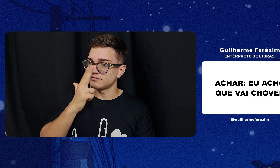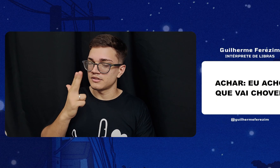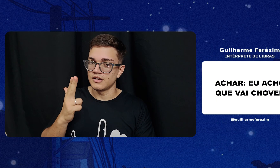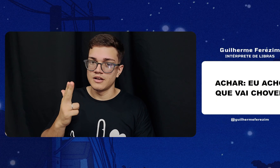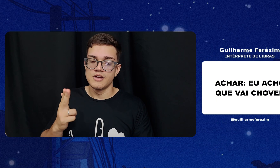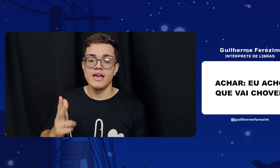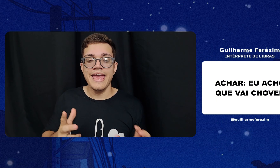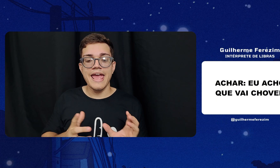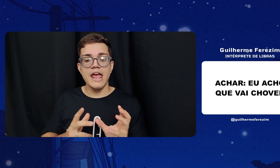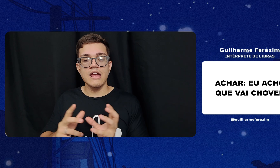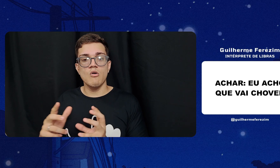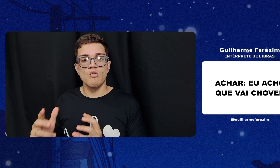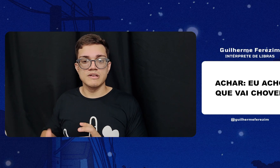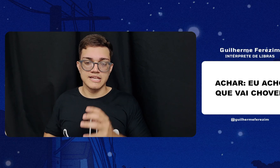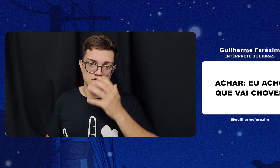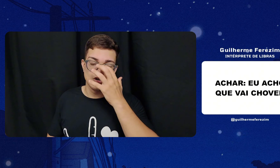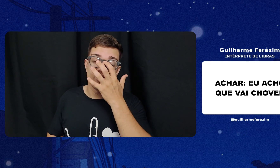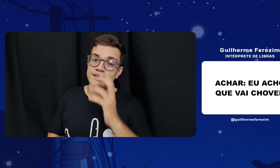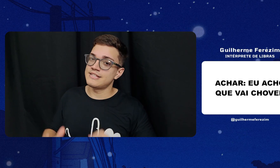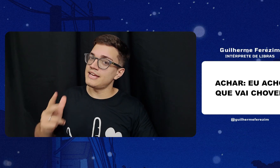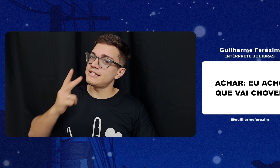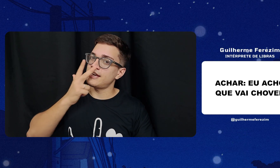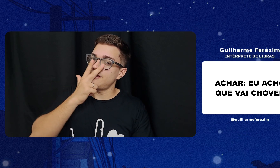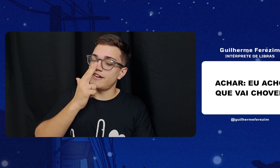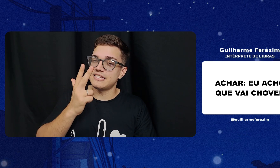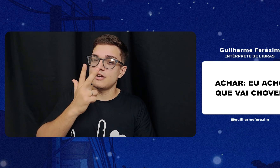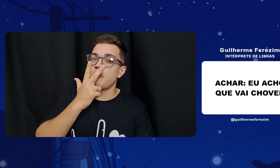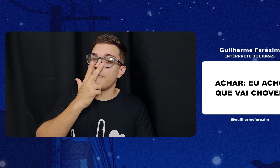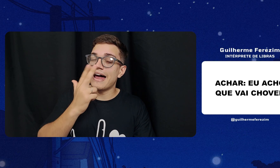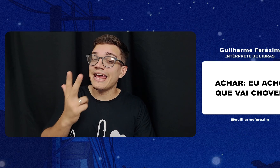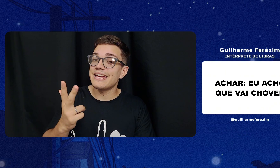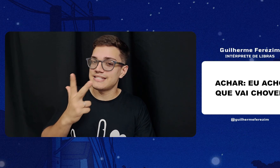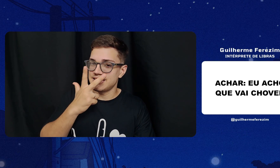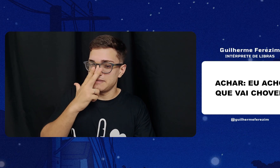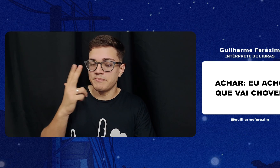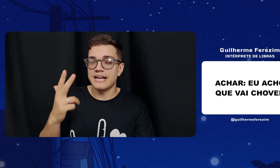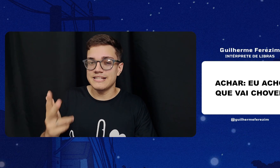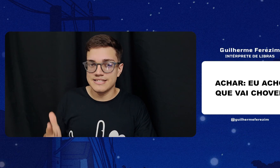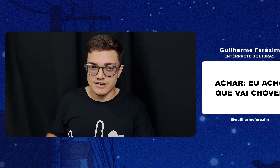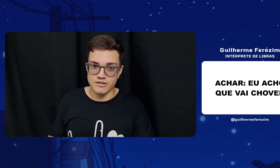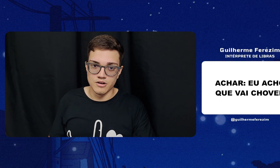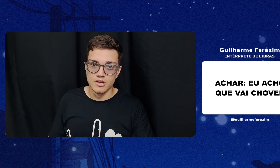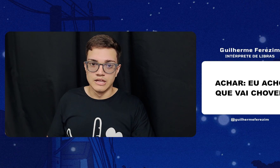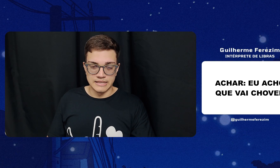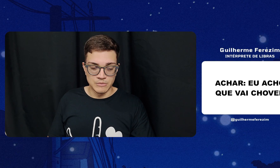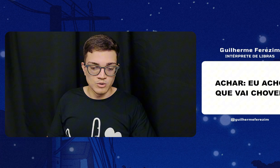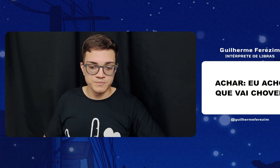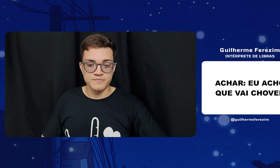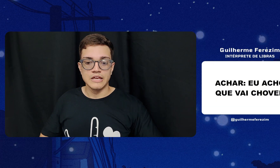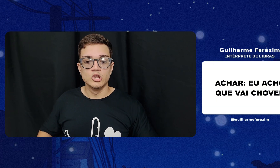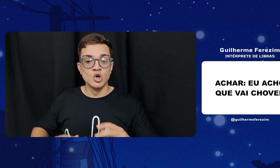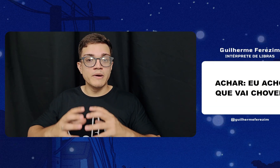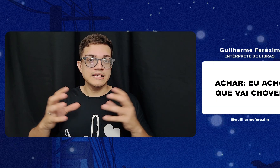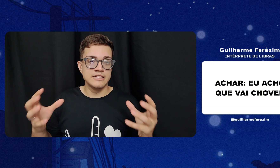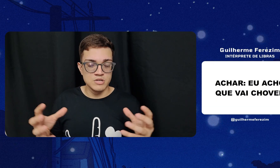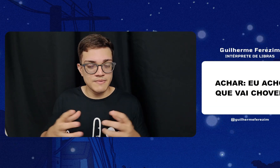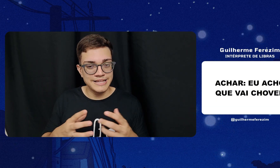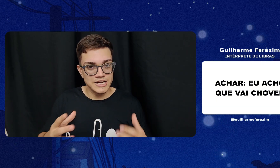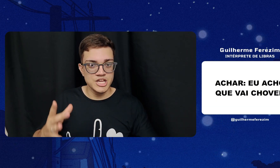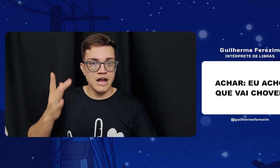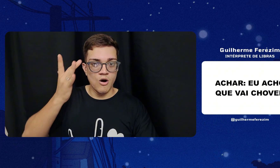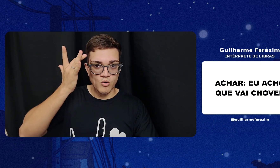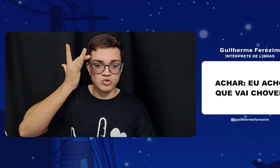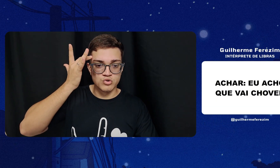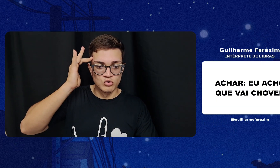Achar. Em algumas regiões, esse aqui vai ser o parecer, tá bom? No Brasil, de